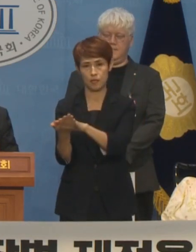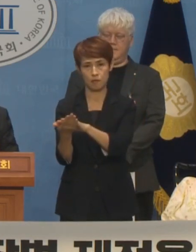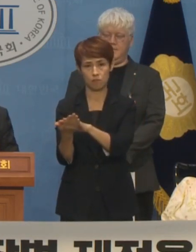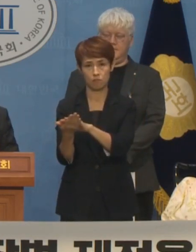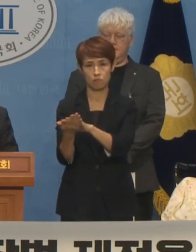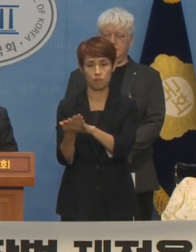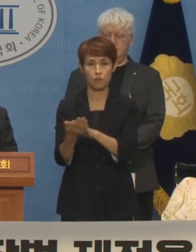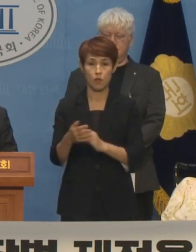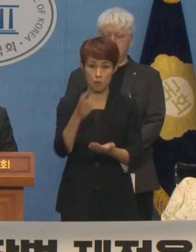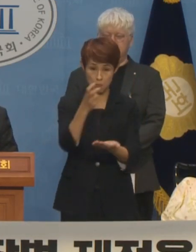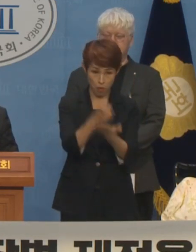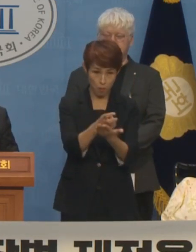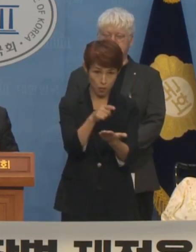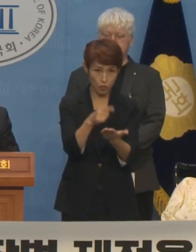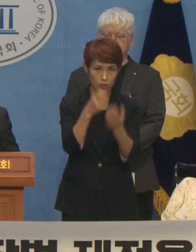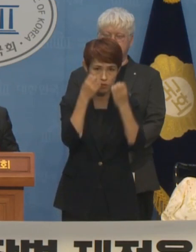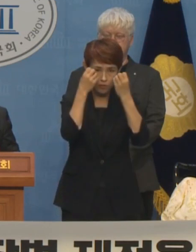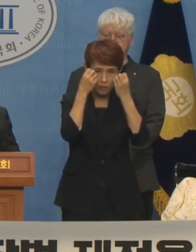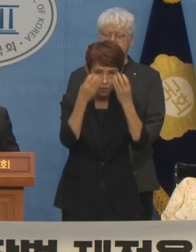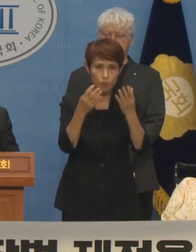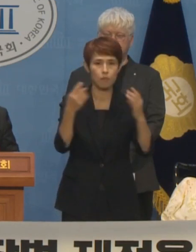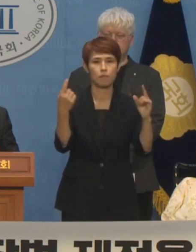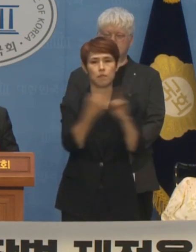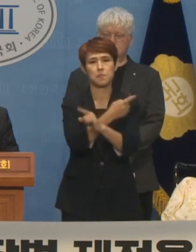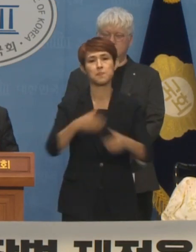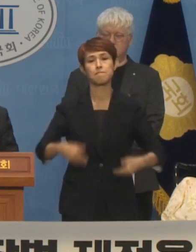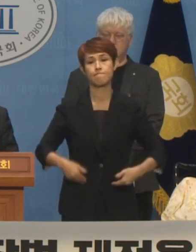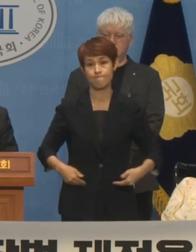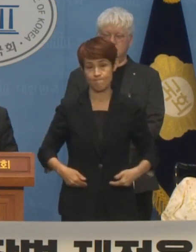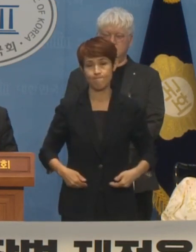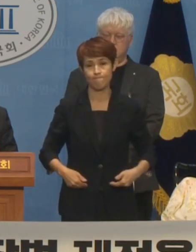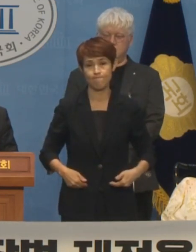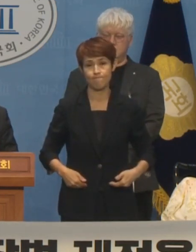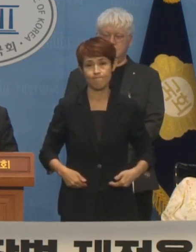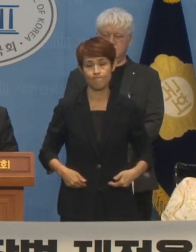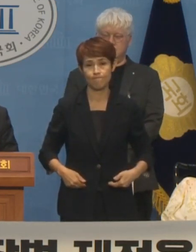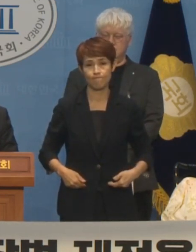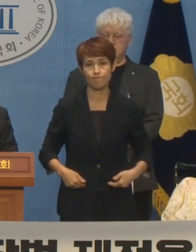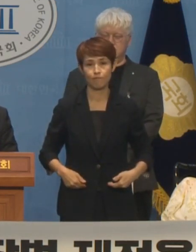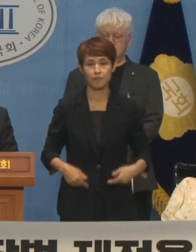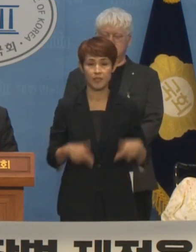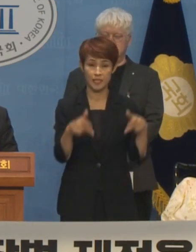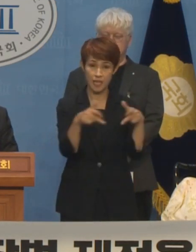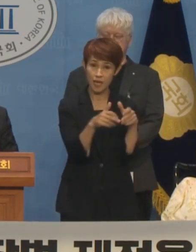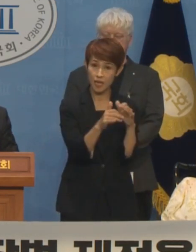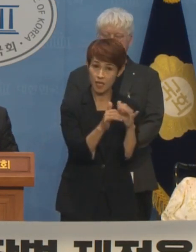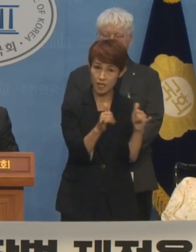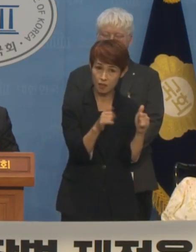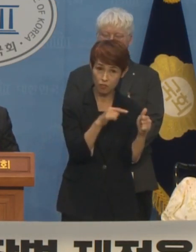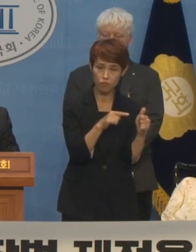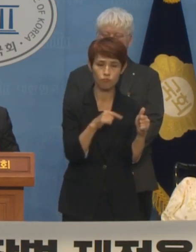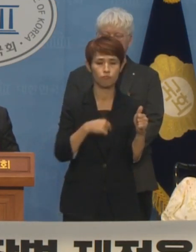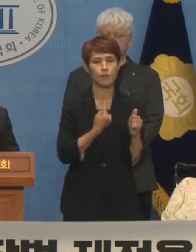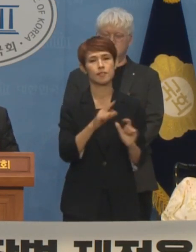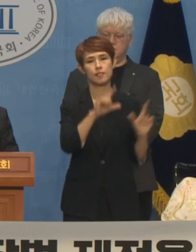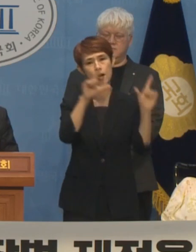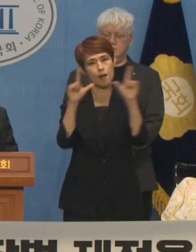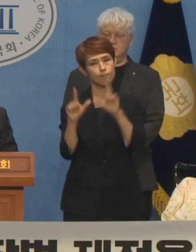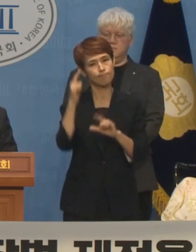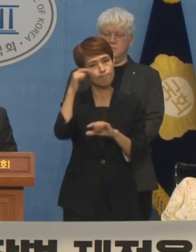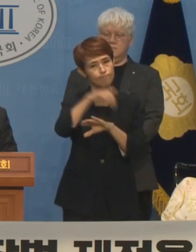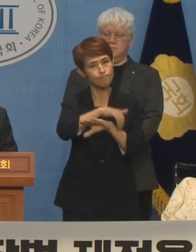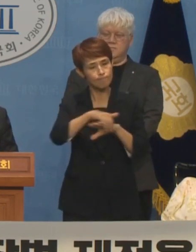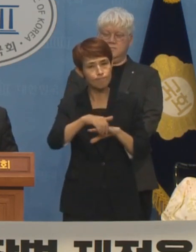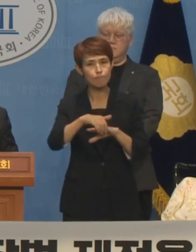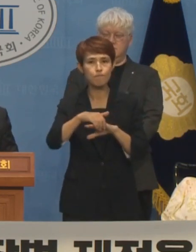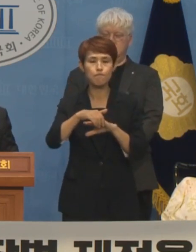그만큼 법에도 새로운 시각이 필요하다는 것이죠. 장애인도 자신의 삶을 계획하고 필요한